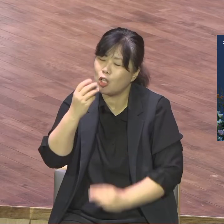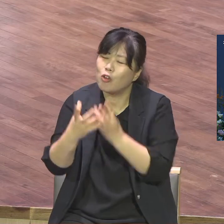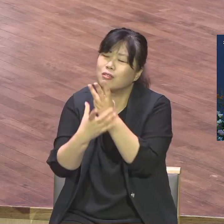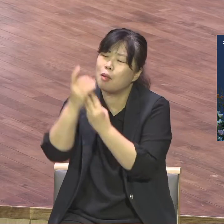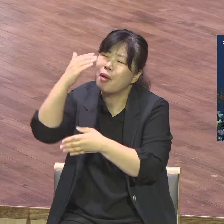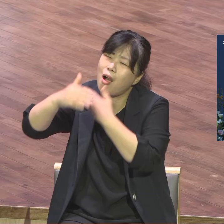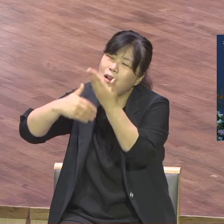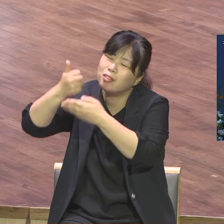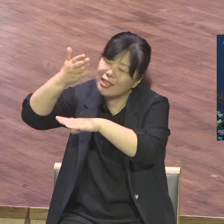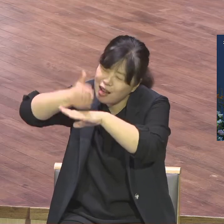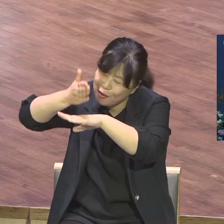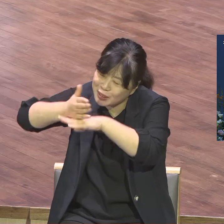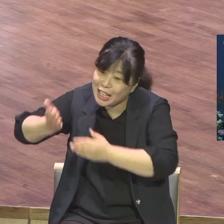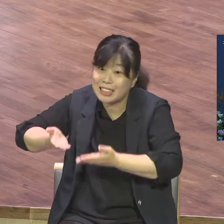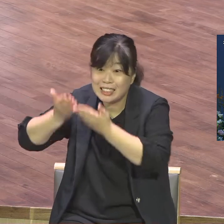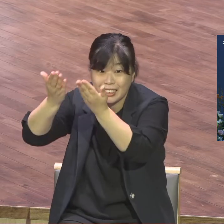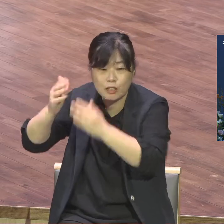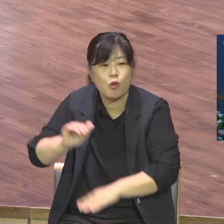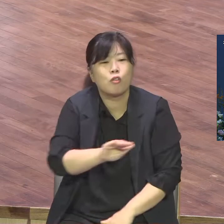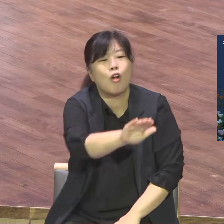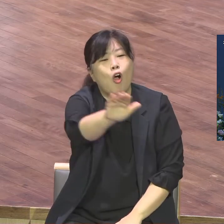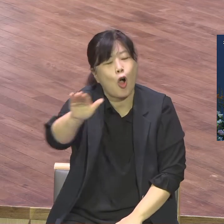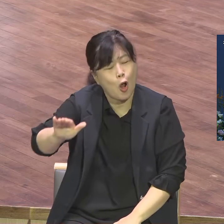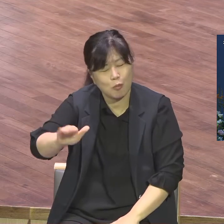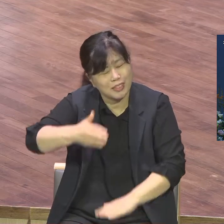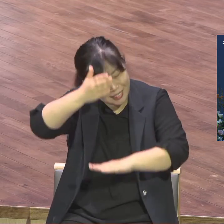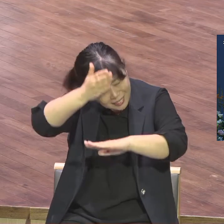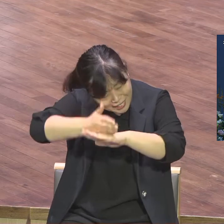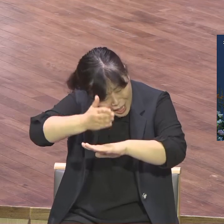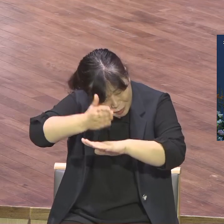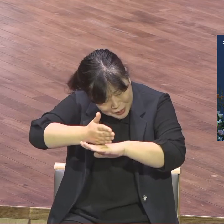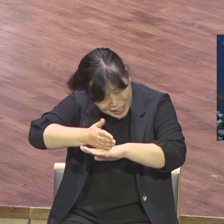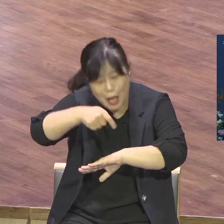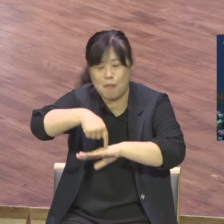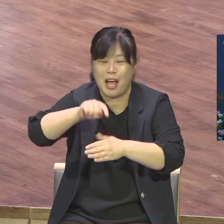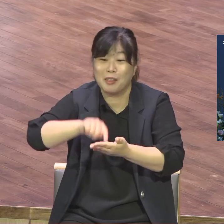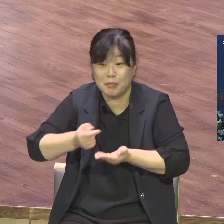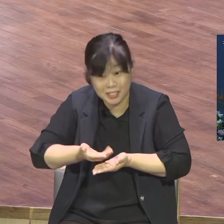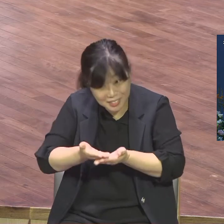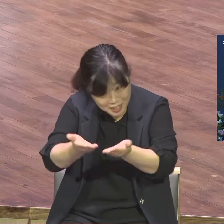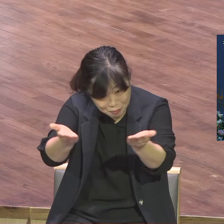우리 영국의 모든 성도들께 감사의 마음을 전합니다.